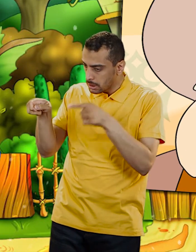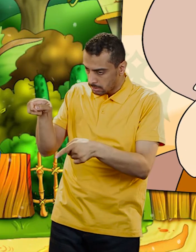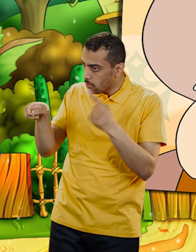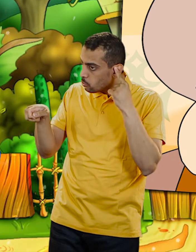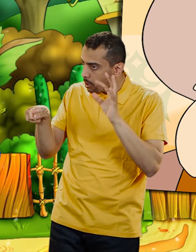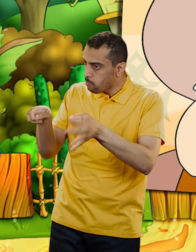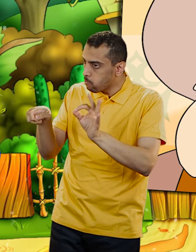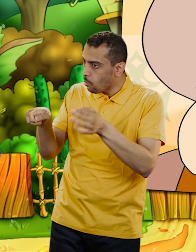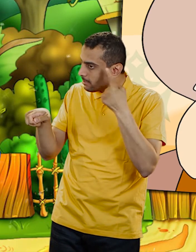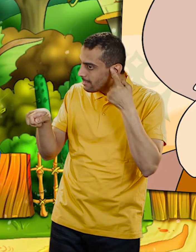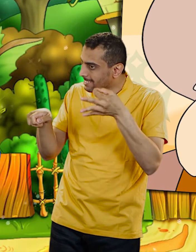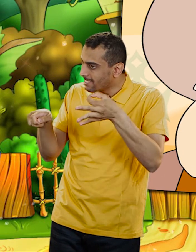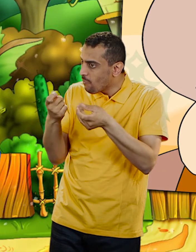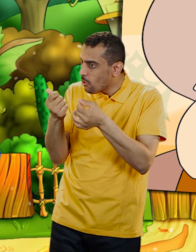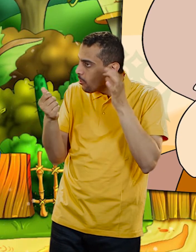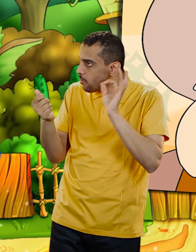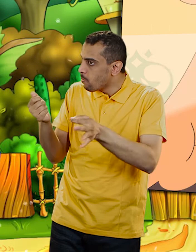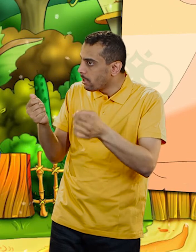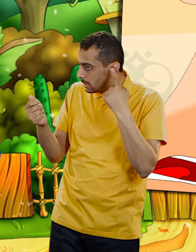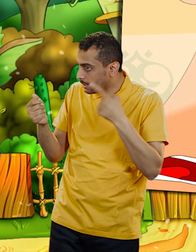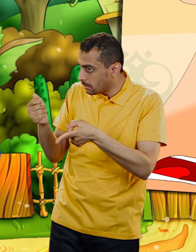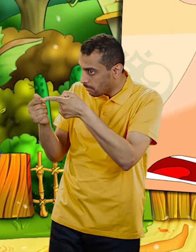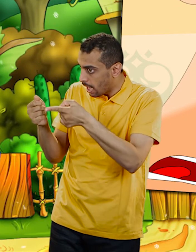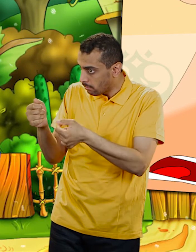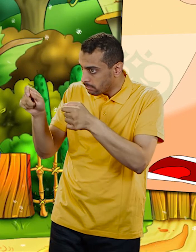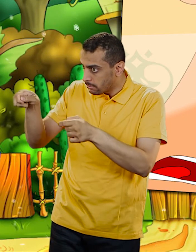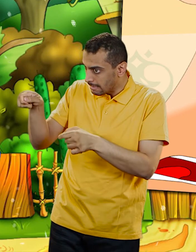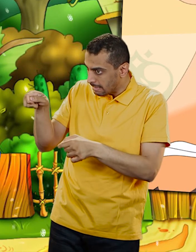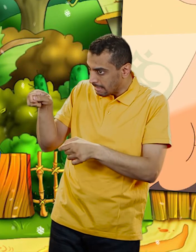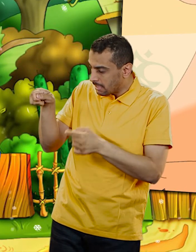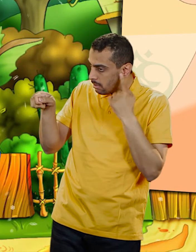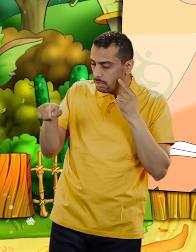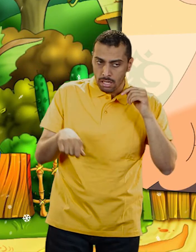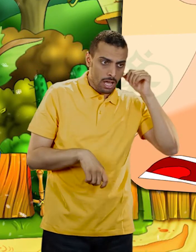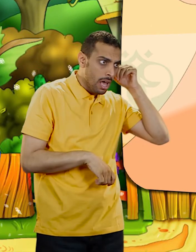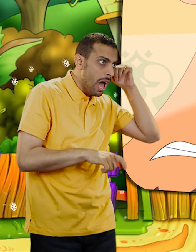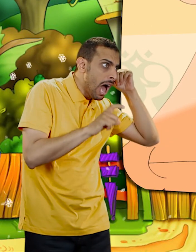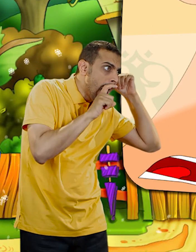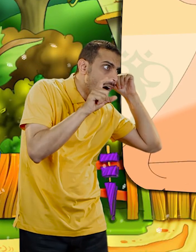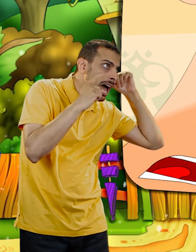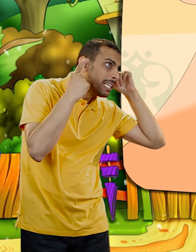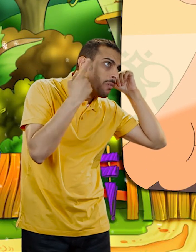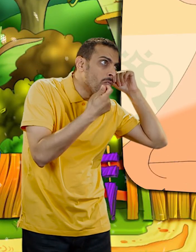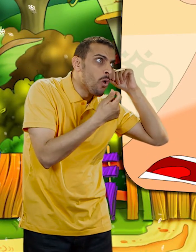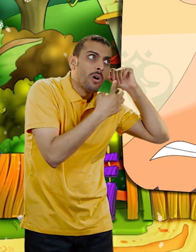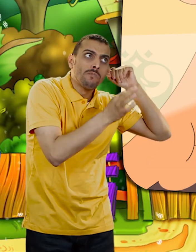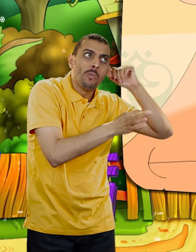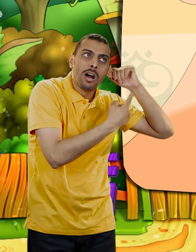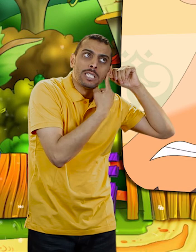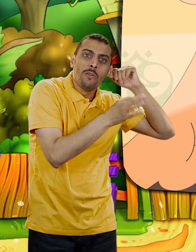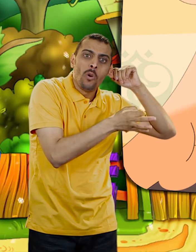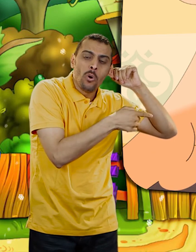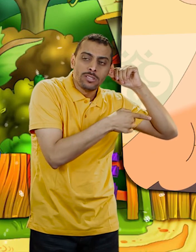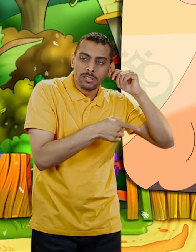اسمع أيها الطماع الجشع اسمع أنا لا أسمع إلى رنين الدراهم